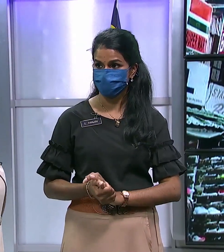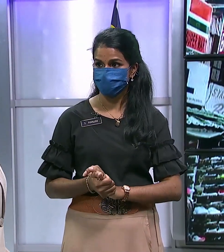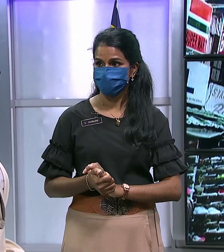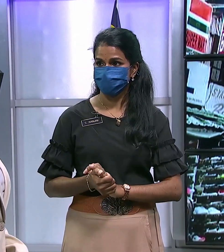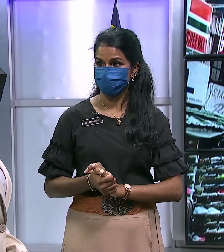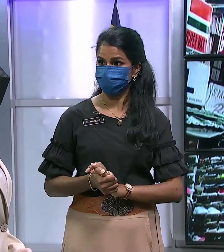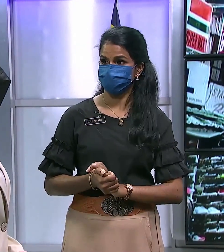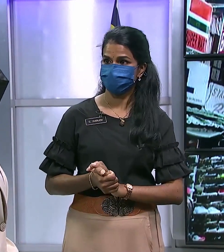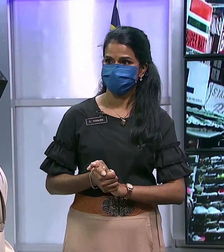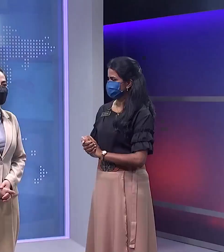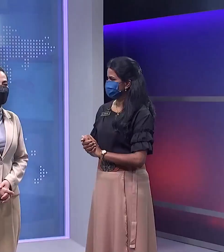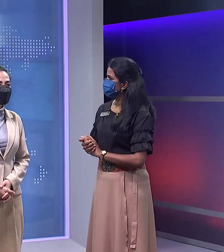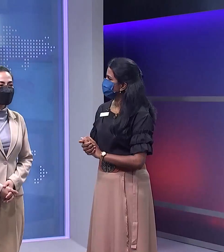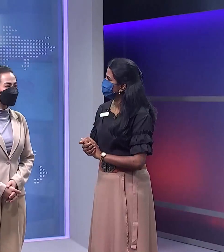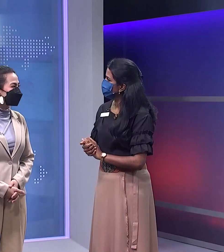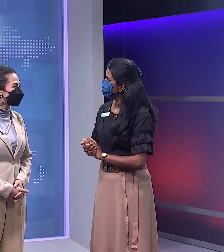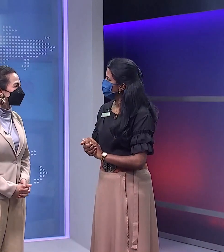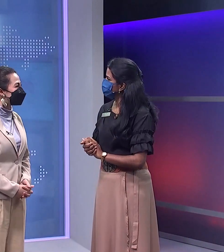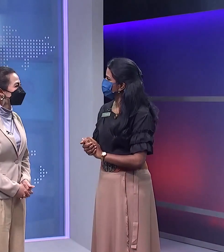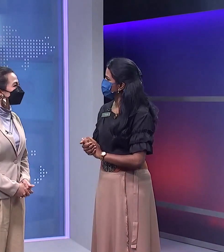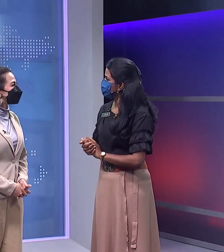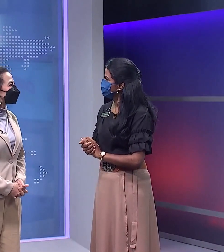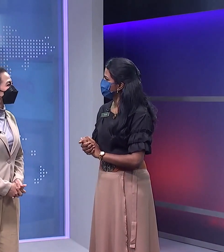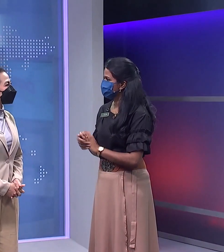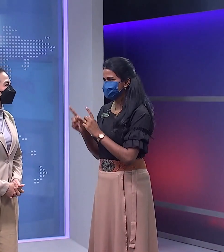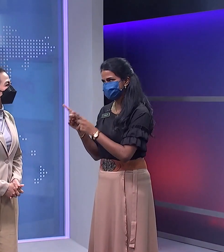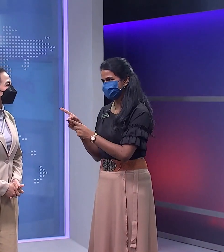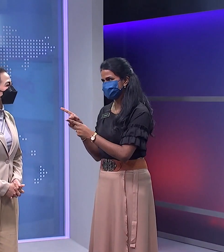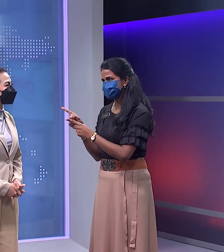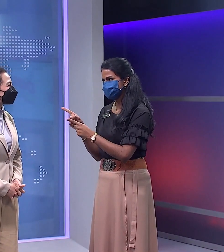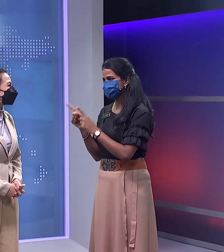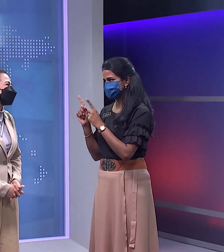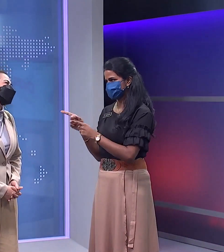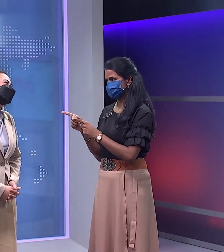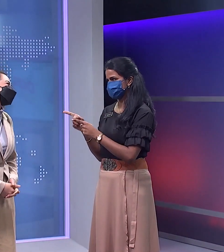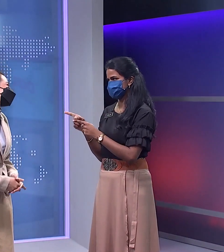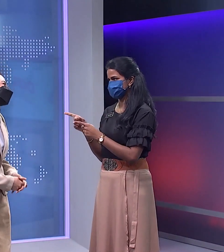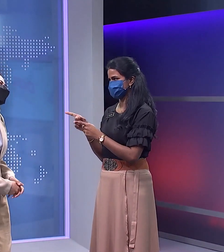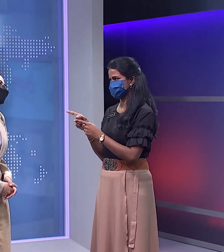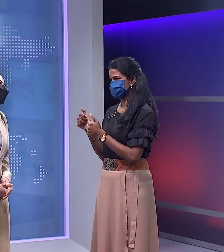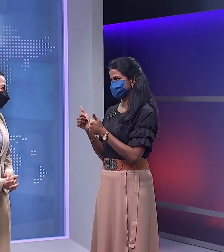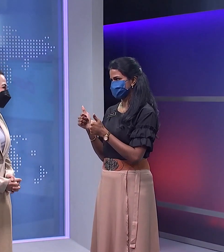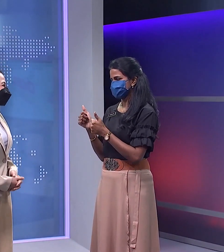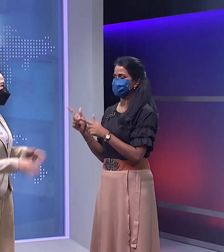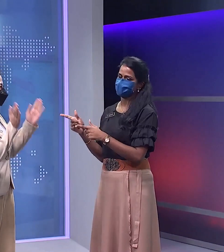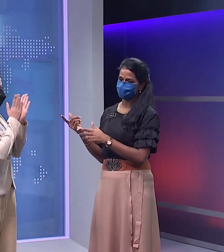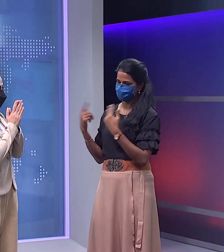Oh, kena tahu ke kandungan nutrisi? Tahu ke apa tu nutrisi? Mesti dah tahu kan? Nak tahu lebih lanjut tak? Nak. Okey, mai